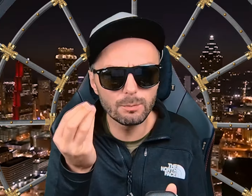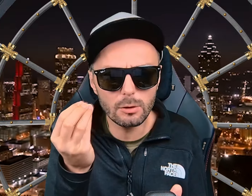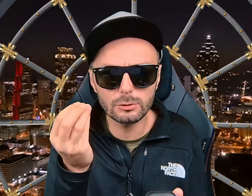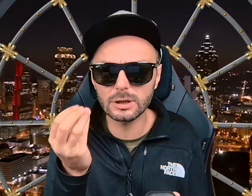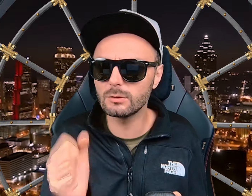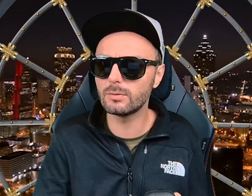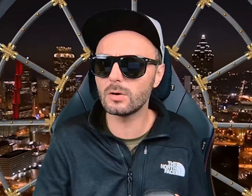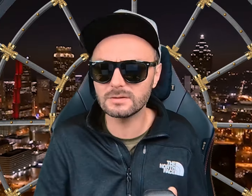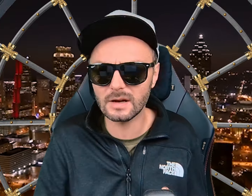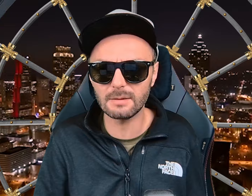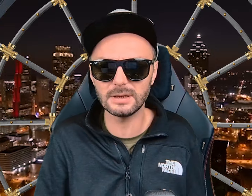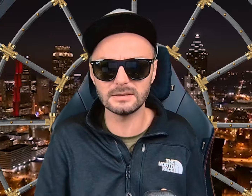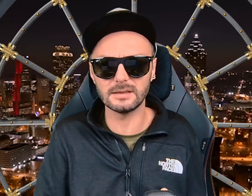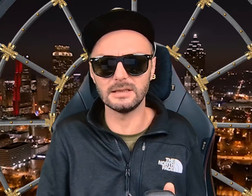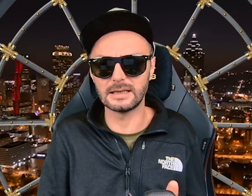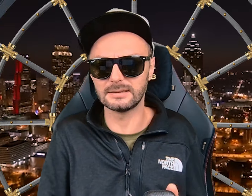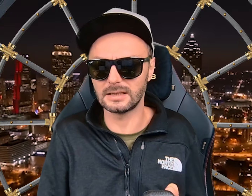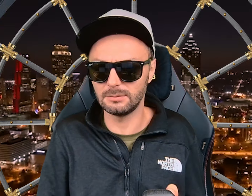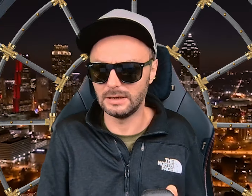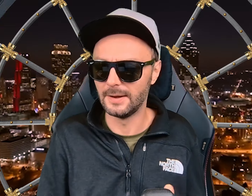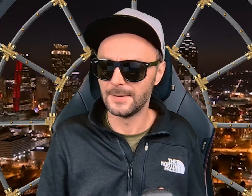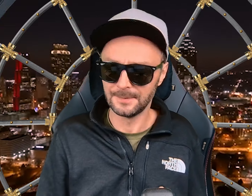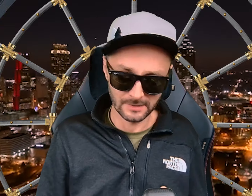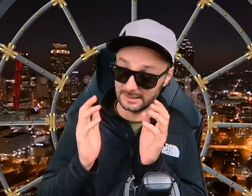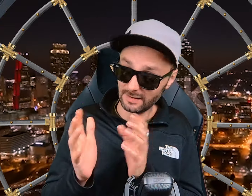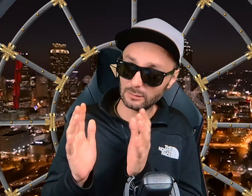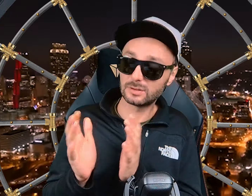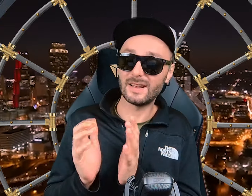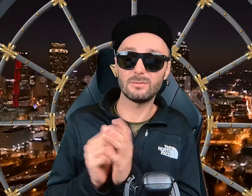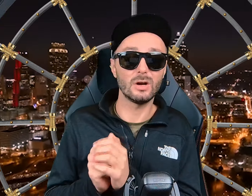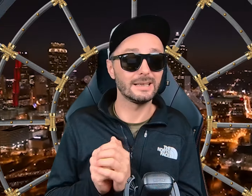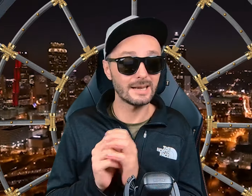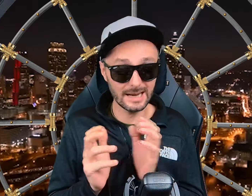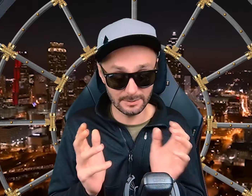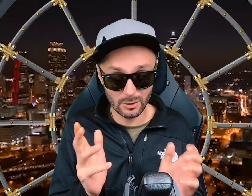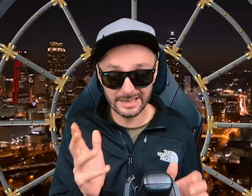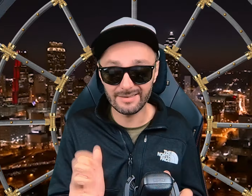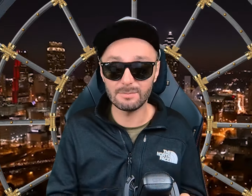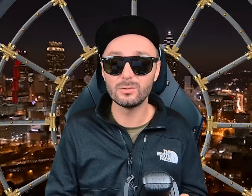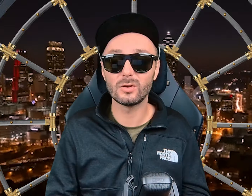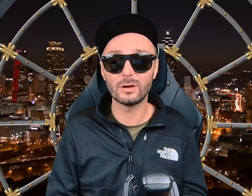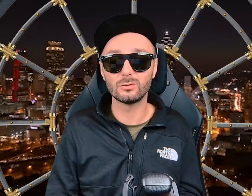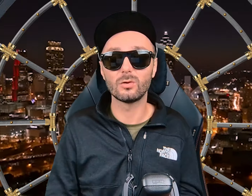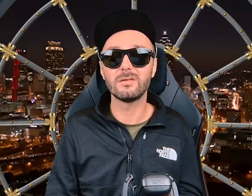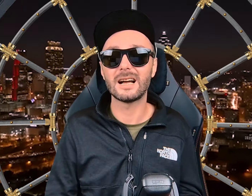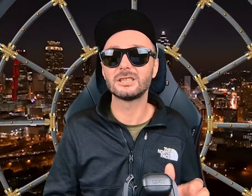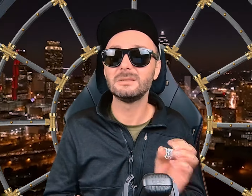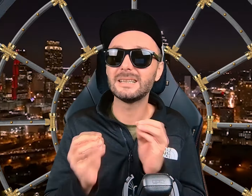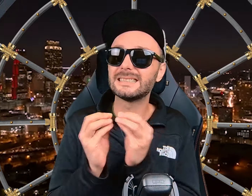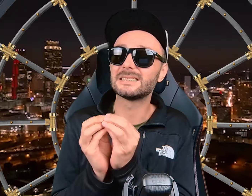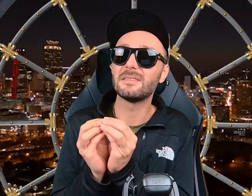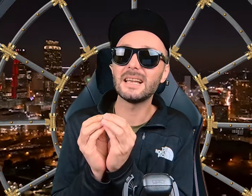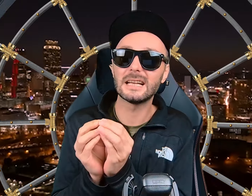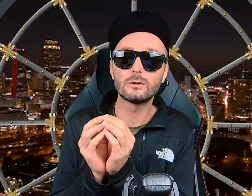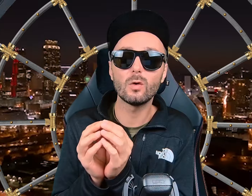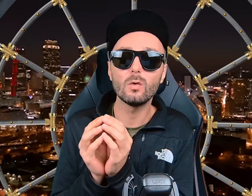pokušaj ubojstva na prijedsednika Srbije Sve u svemu, dragi moj, da vam puno ne odugovlačim Sve je to